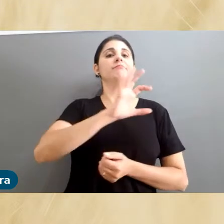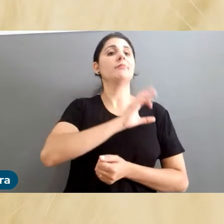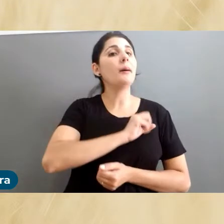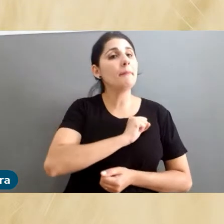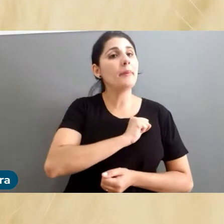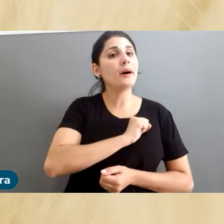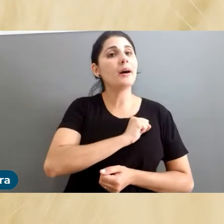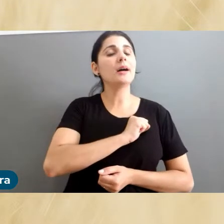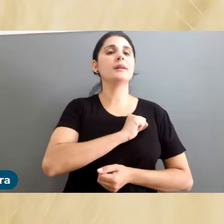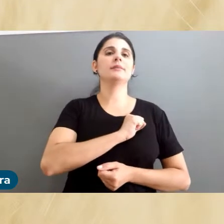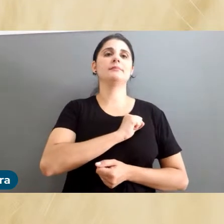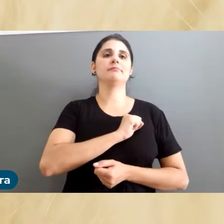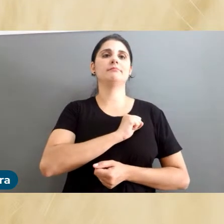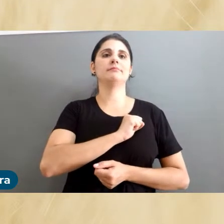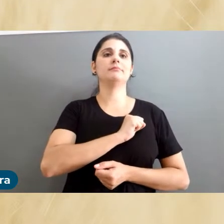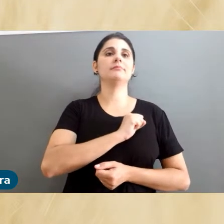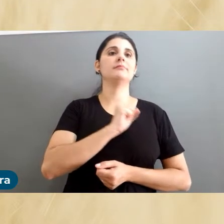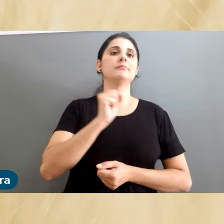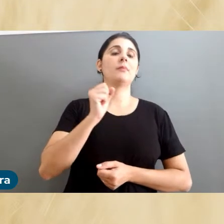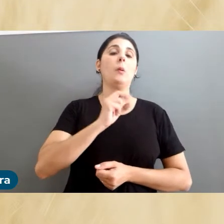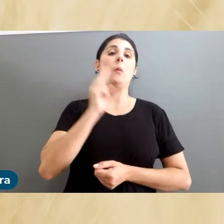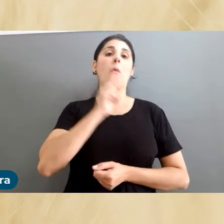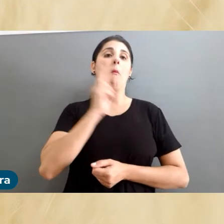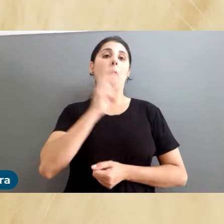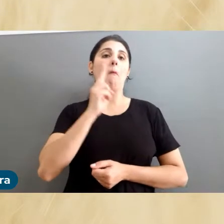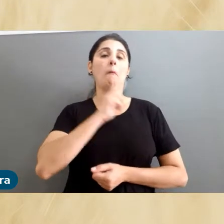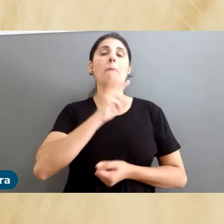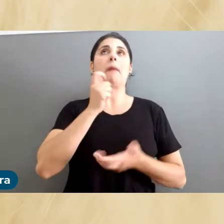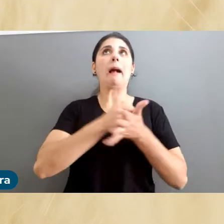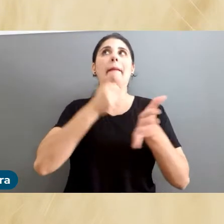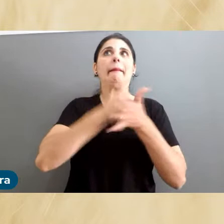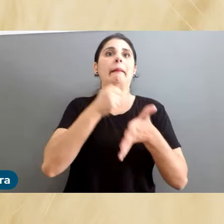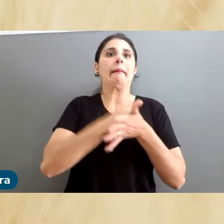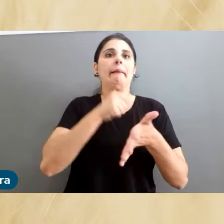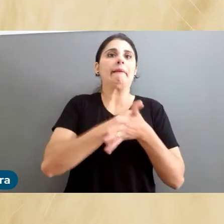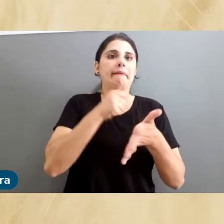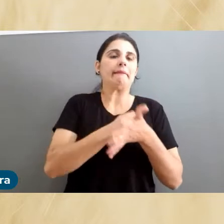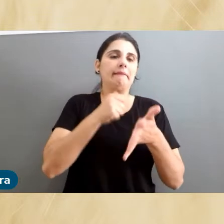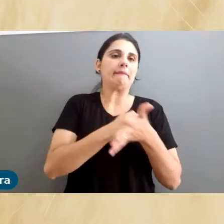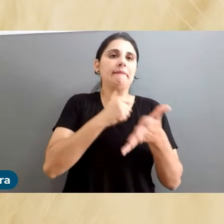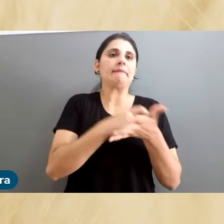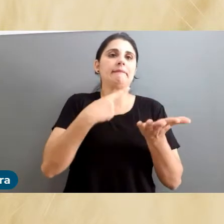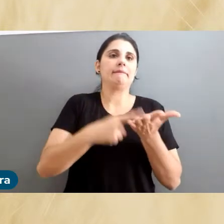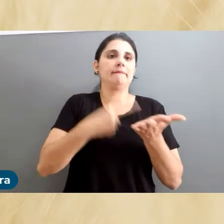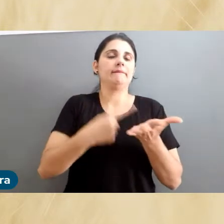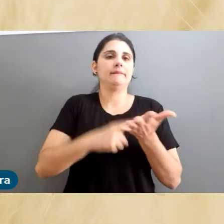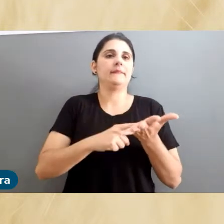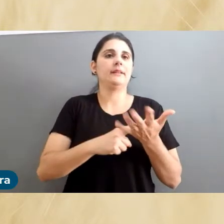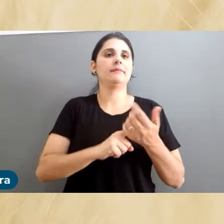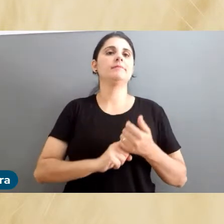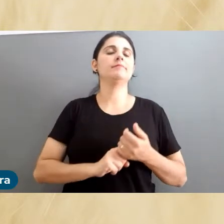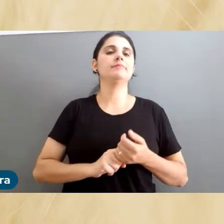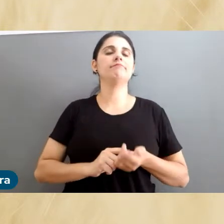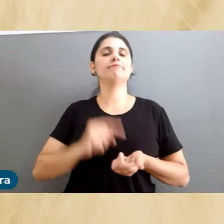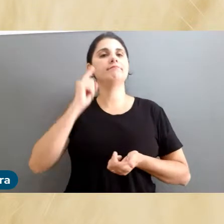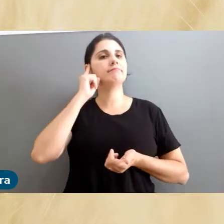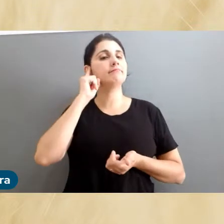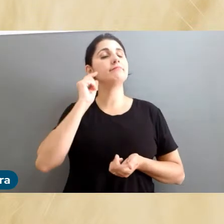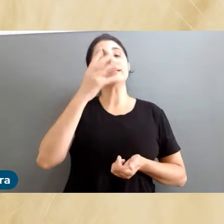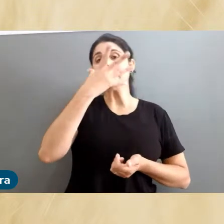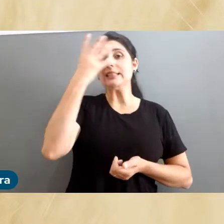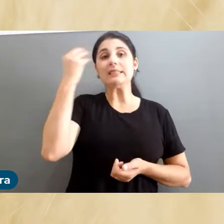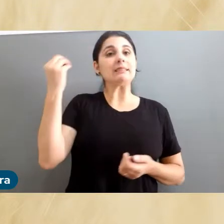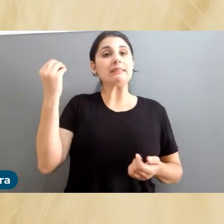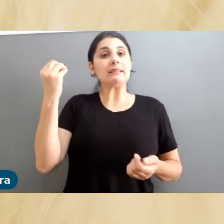não é urgente, não é uma coisa que fica batendo na porta, não é um compromisso, mas a gente acaba esquecendo